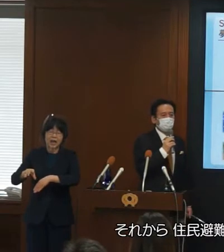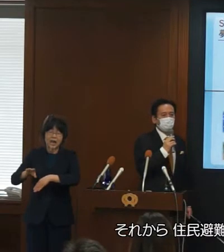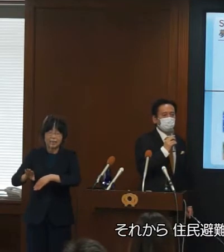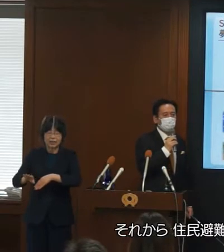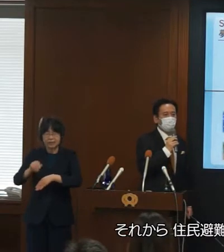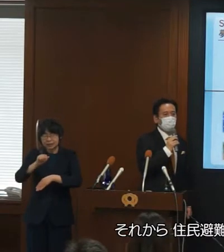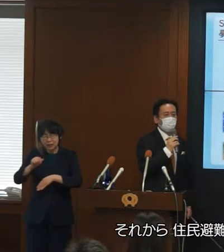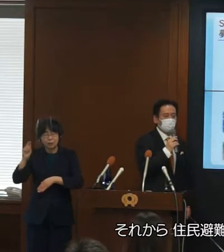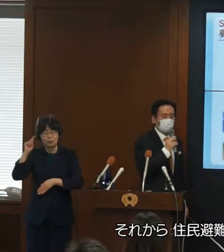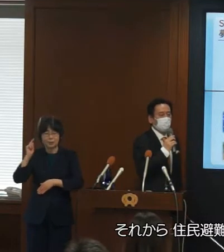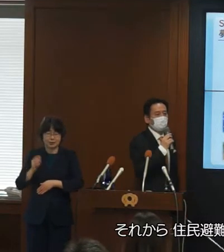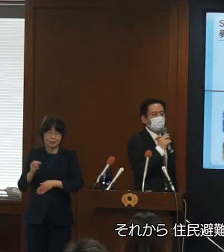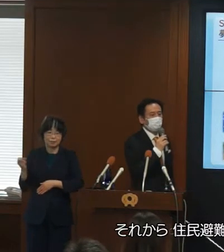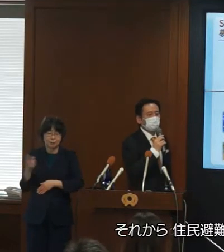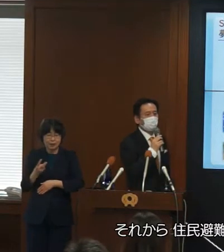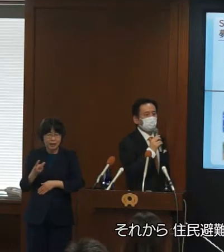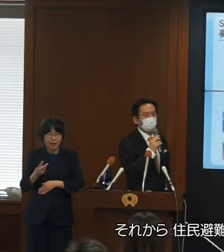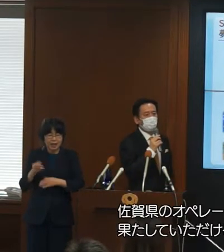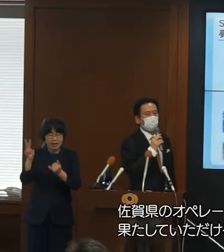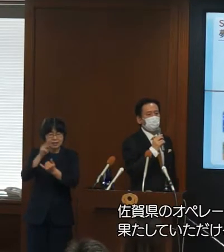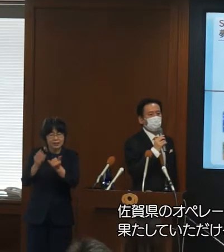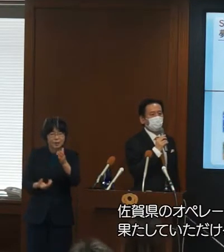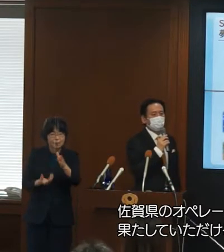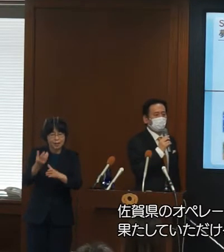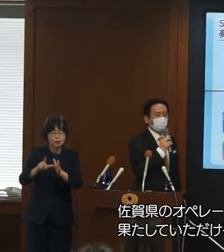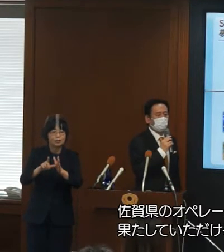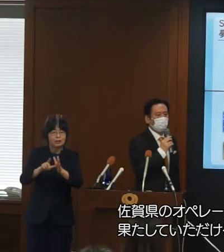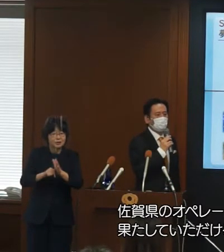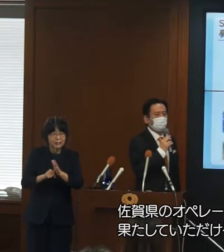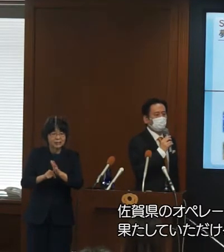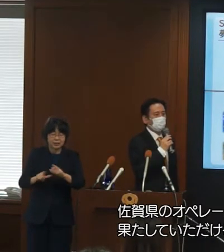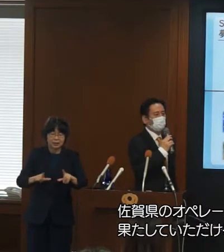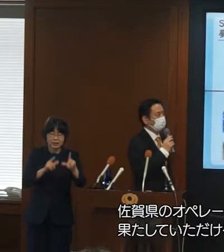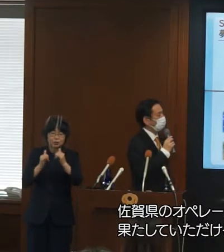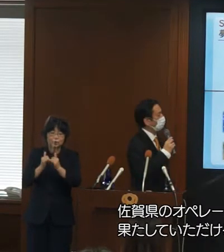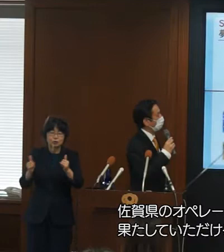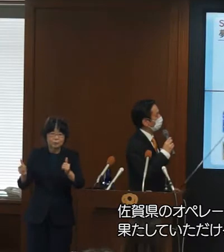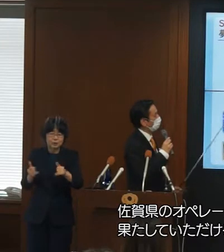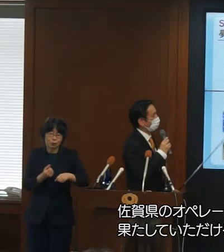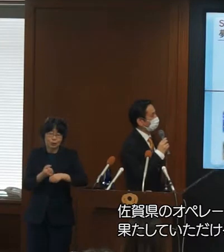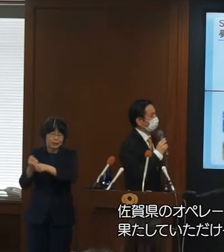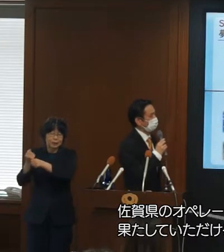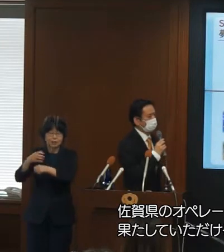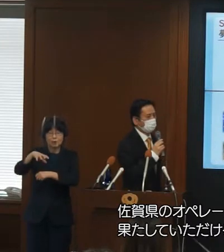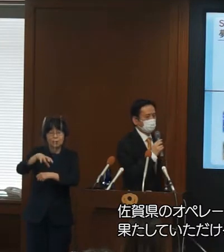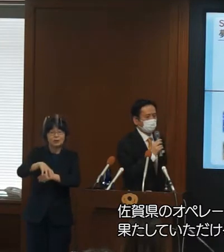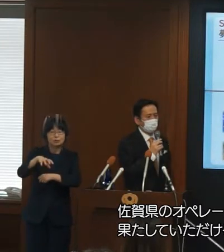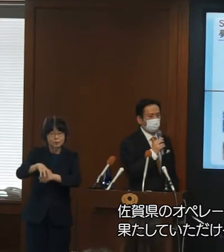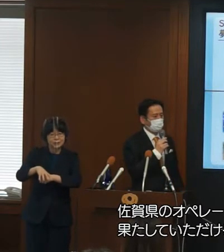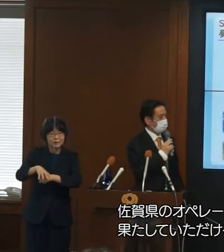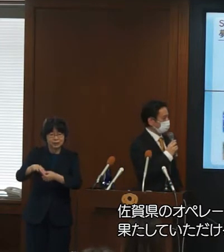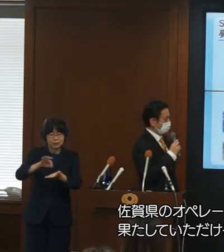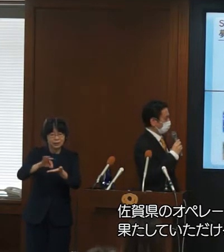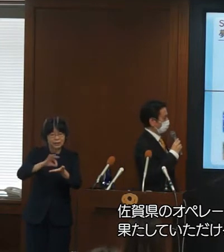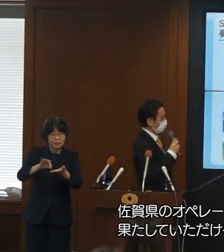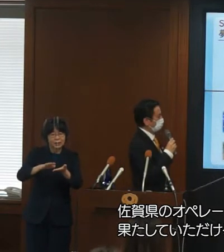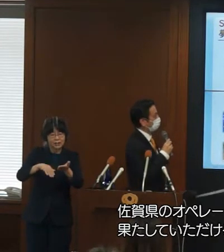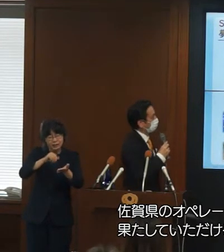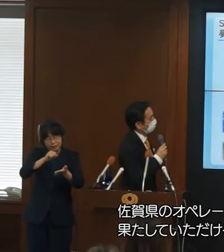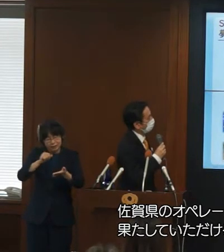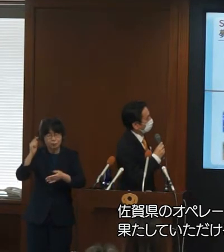含めたそれから住民避難とかいろんなところで、佐賀県のオペレーションの大きな役割を果たしていただけるものと思っています